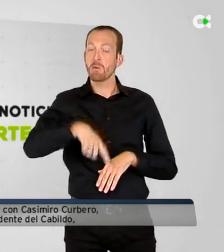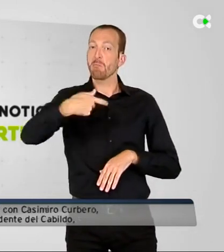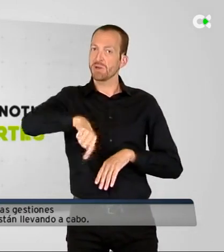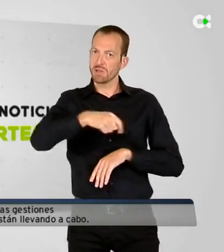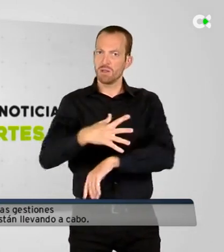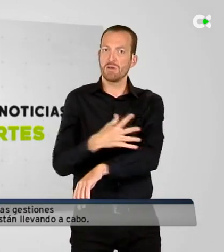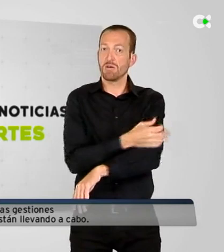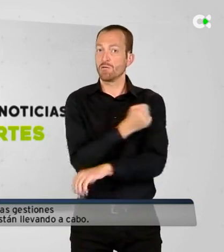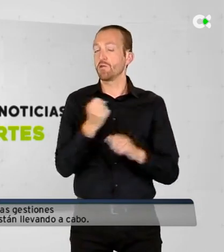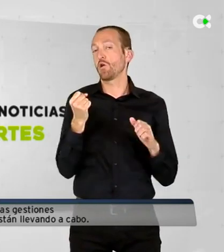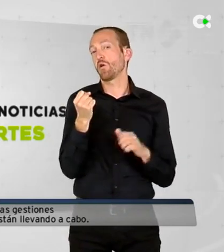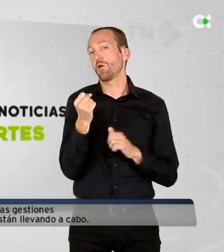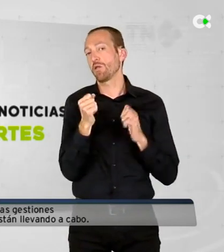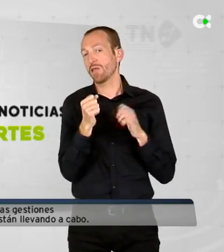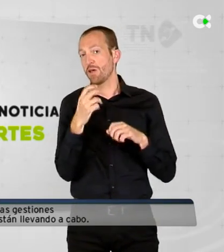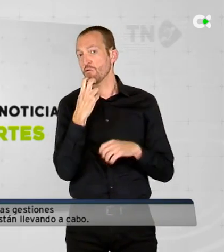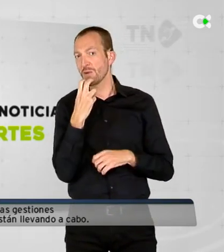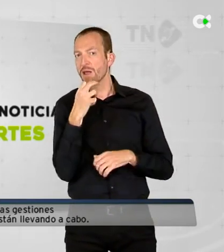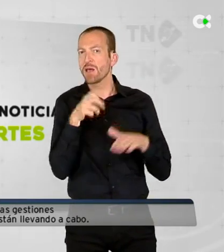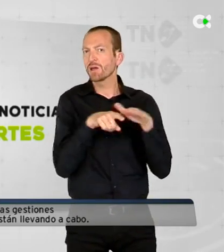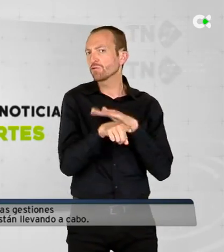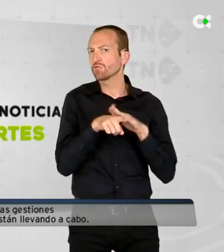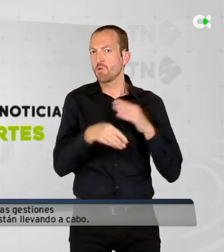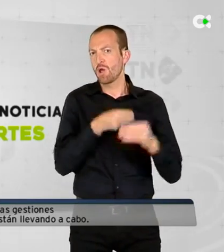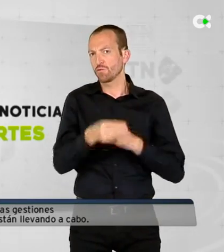presidente del Cabildo, las gestiones que se están llevando a cabo.